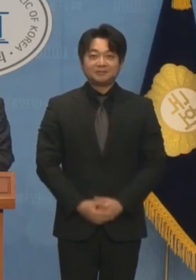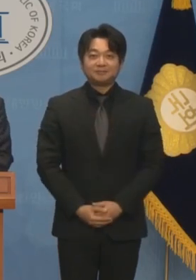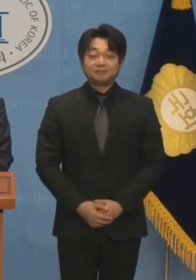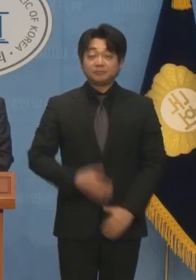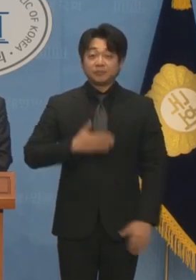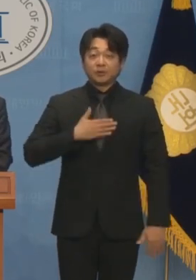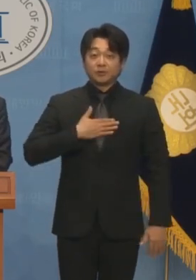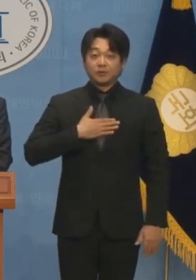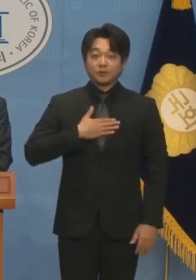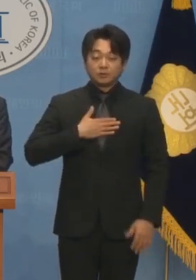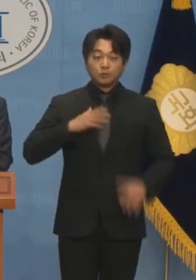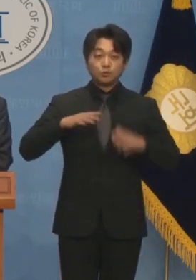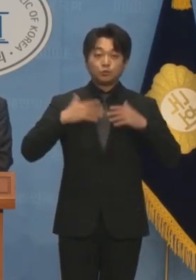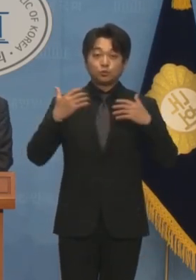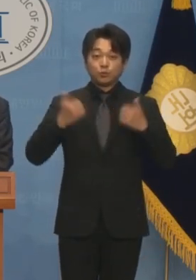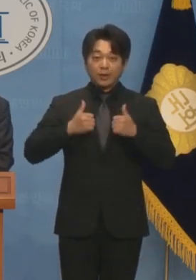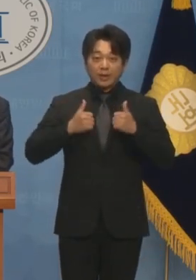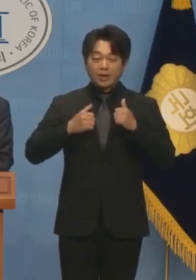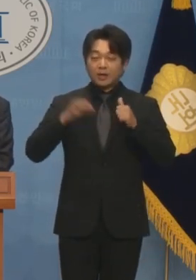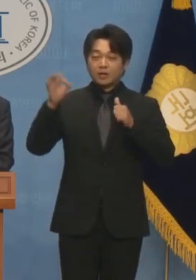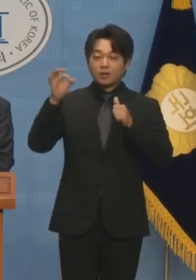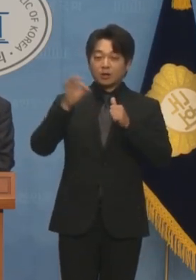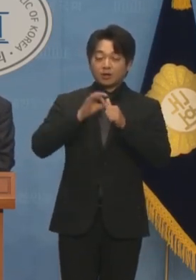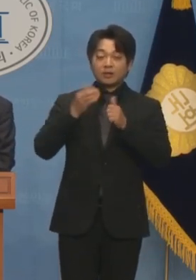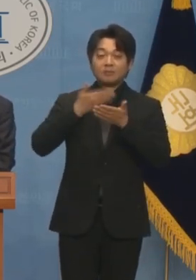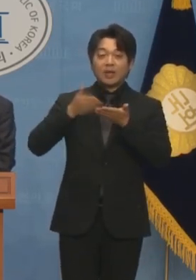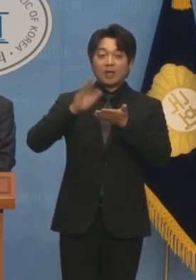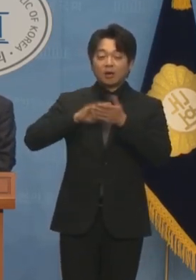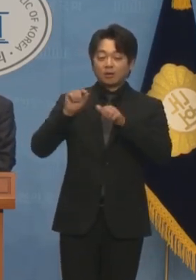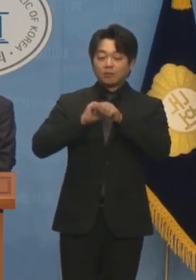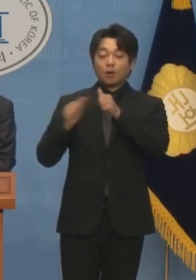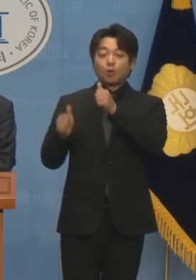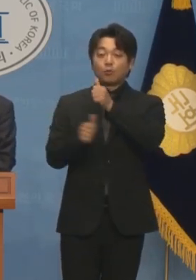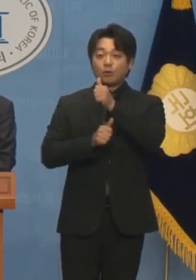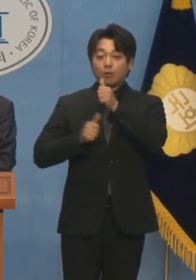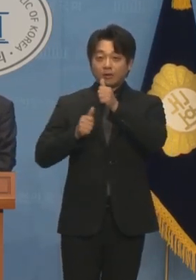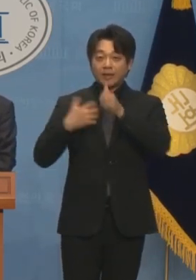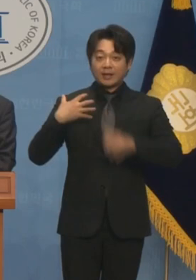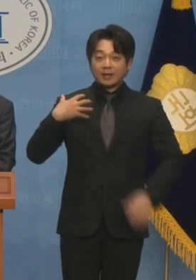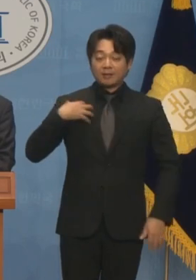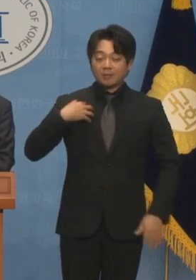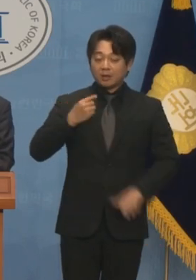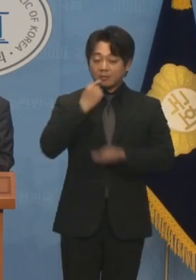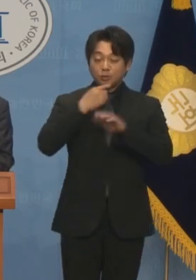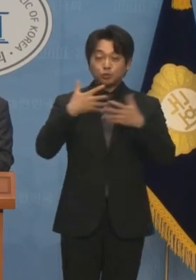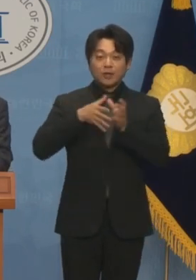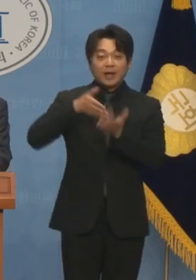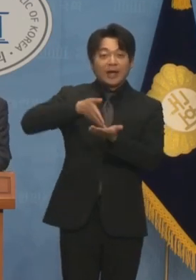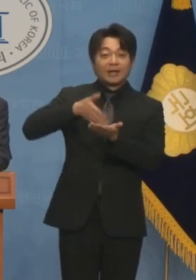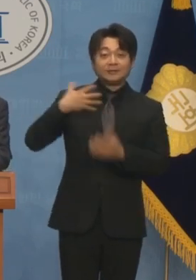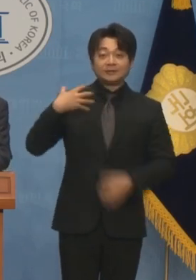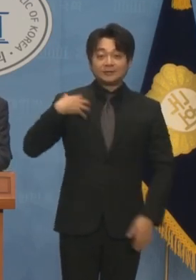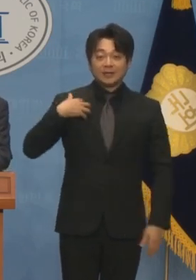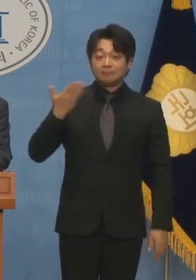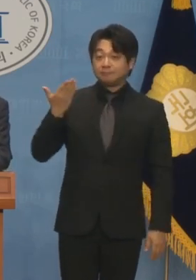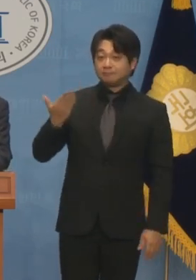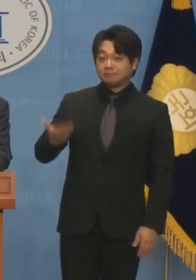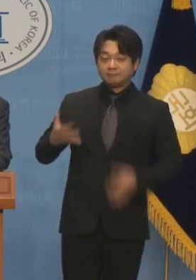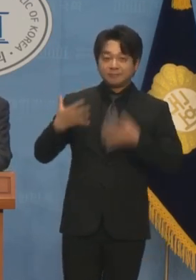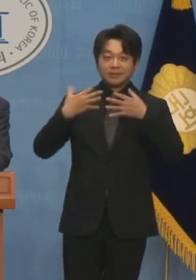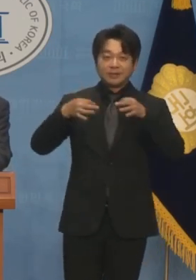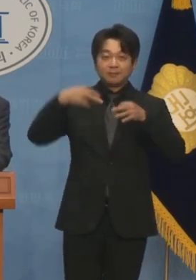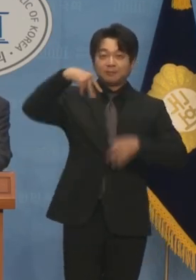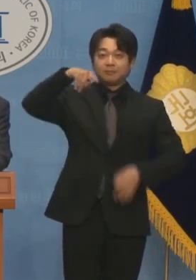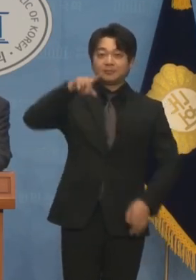저는 국회 연금개혁 특별위원회 더불어민주당 간사를 맡고 있는 김성주